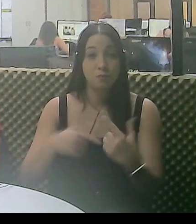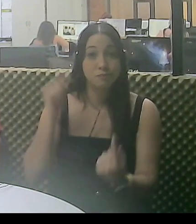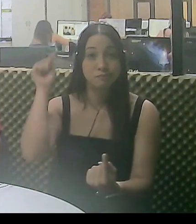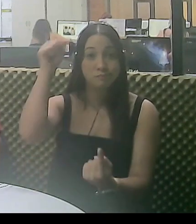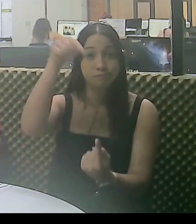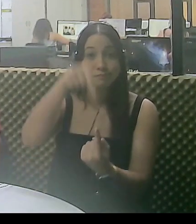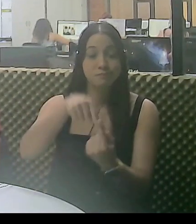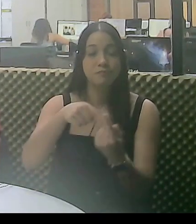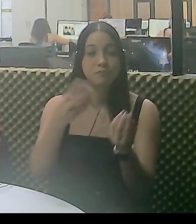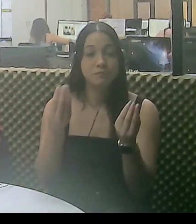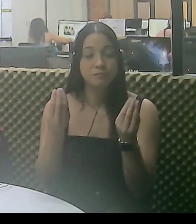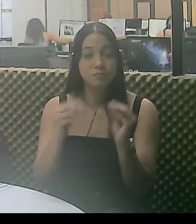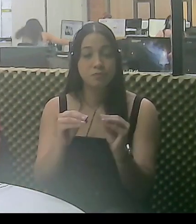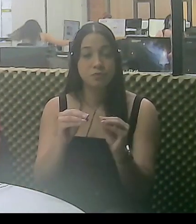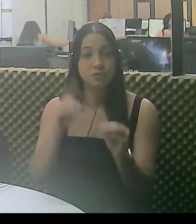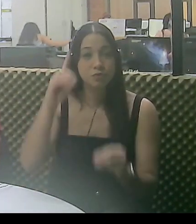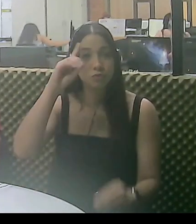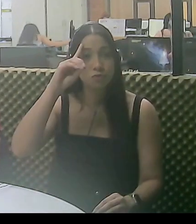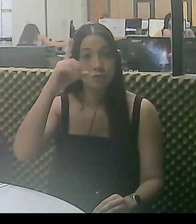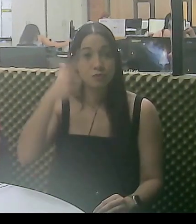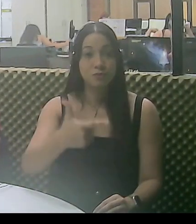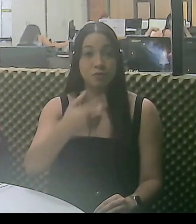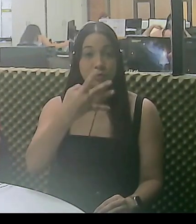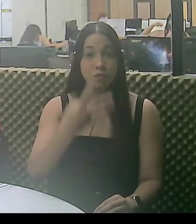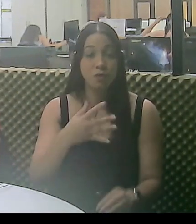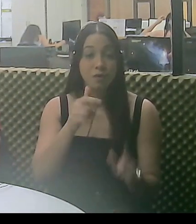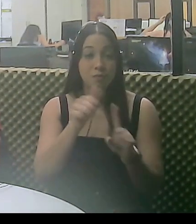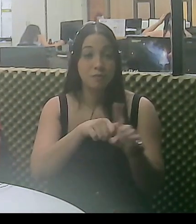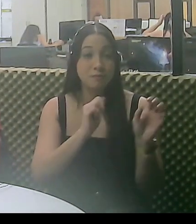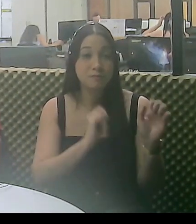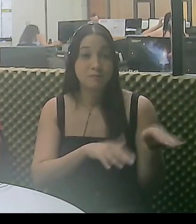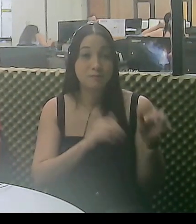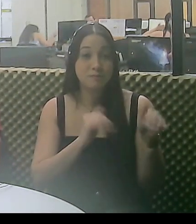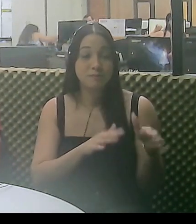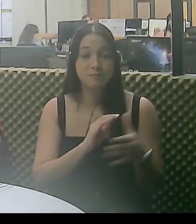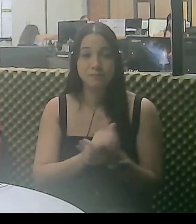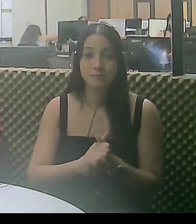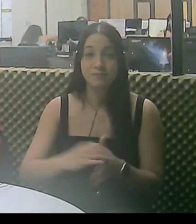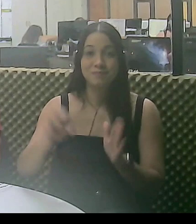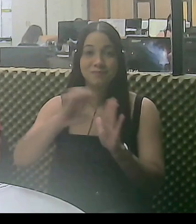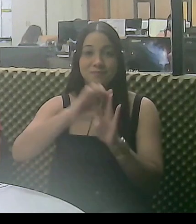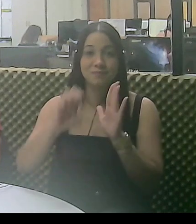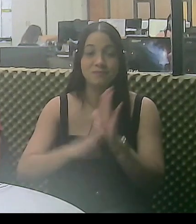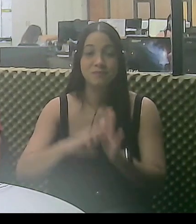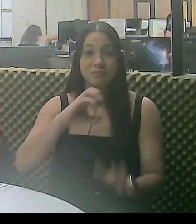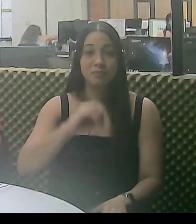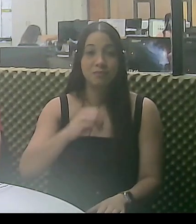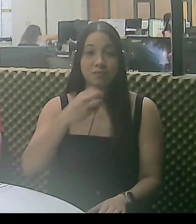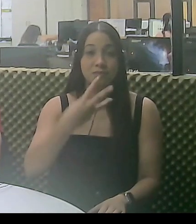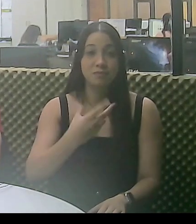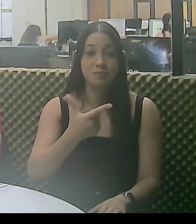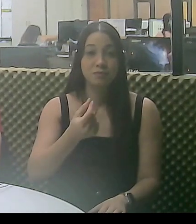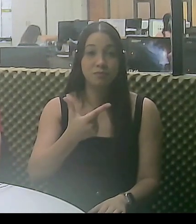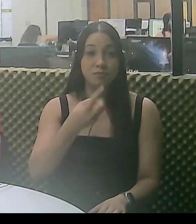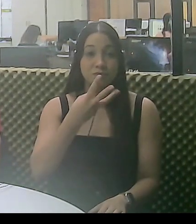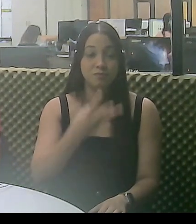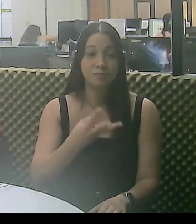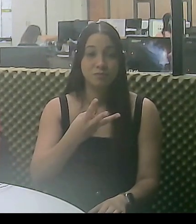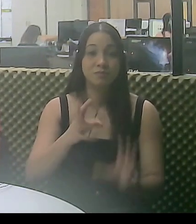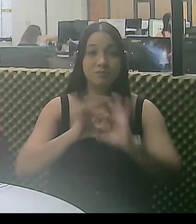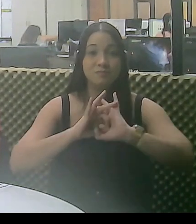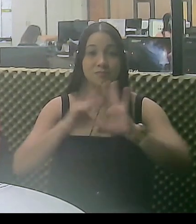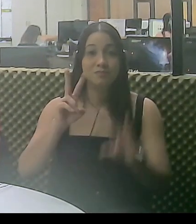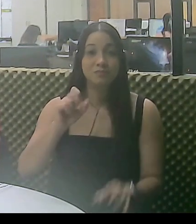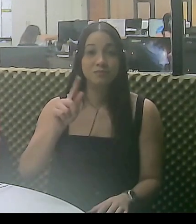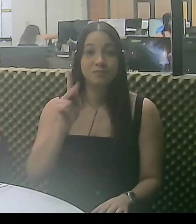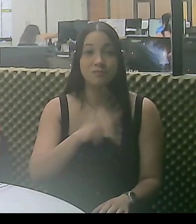professor de ensino religioso. As provas serão objetivas e a aplicação está prevista para o dia 24 de setembro. Já o